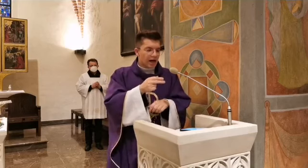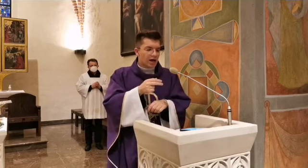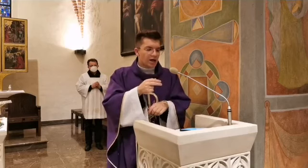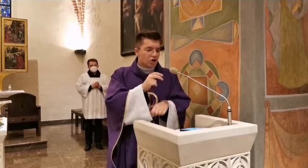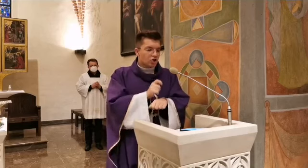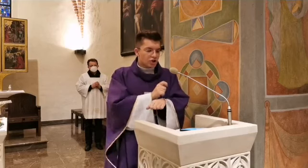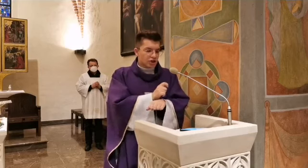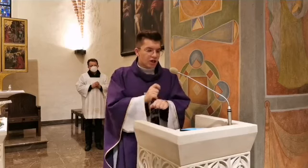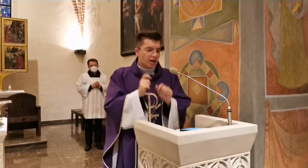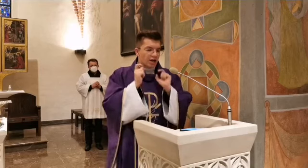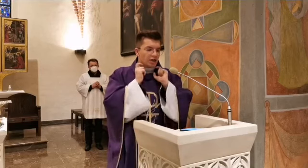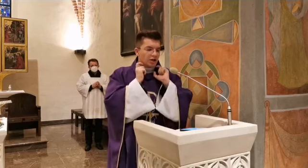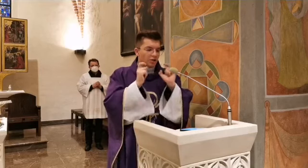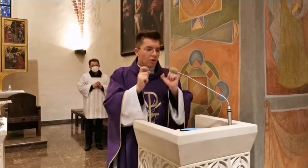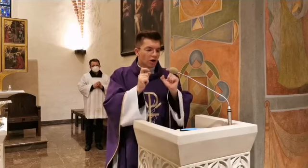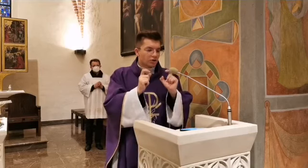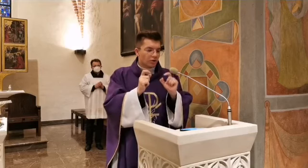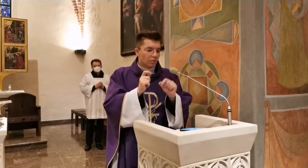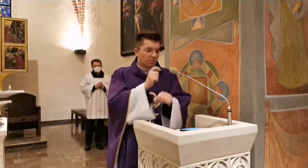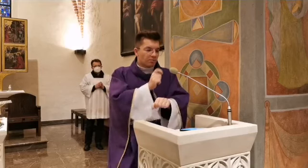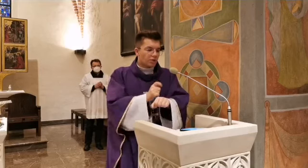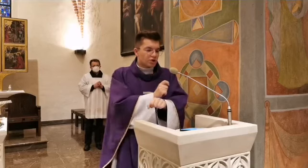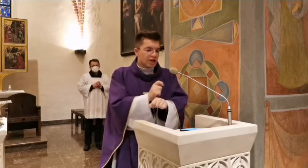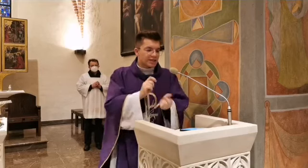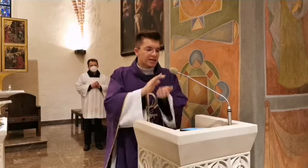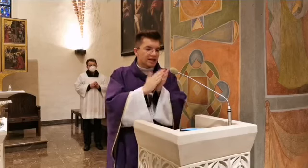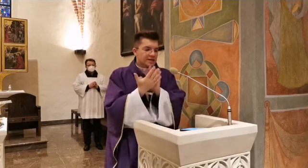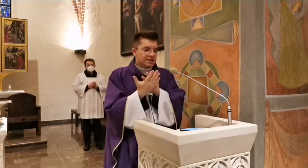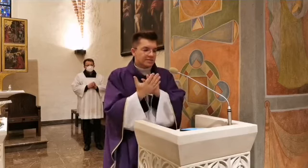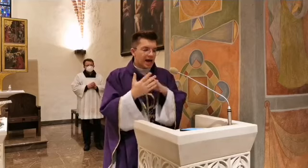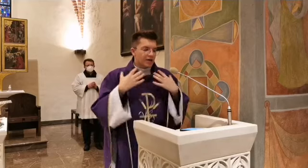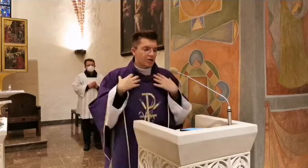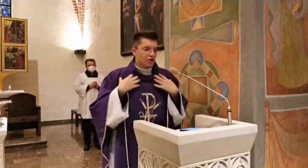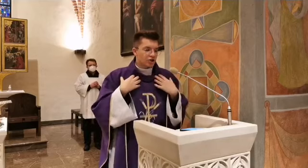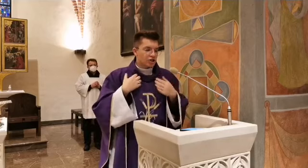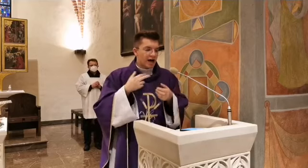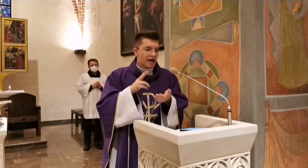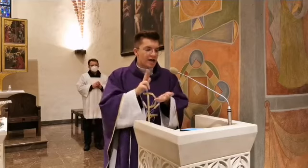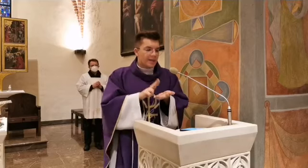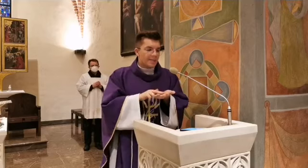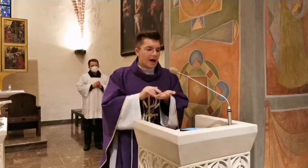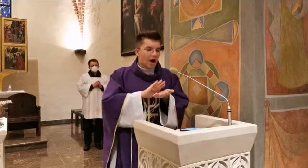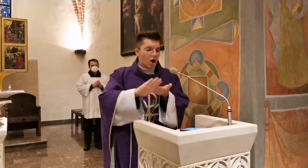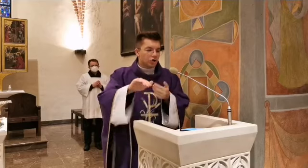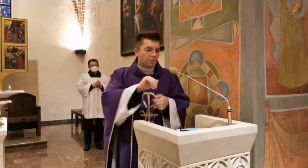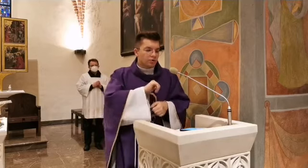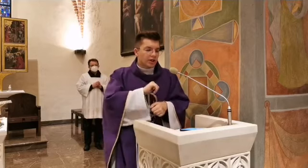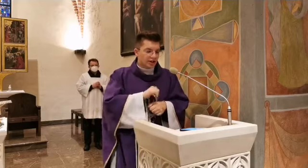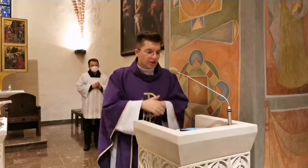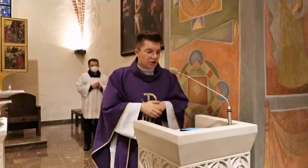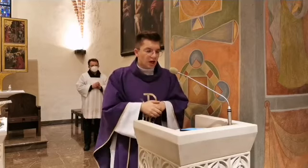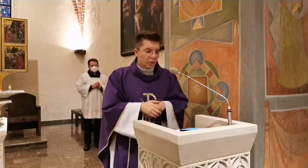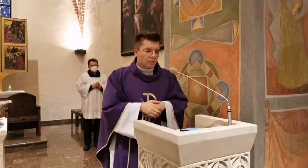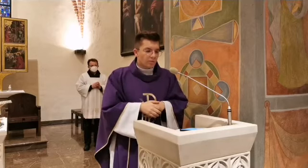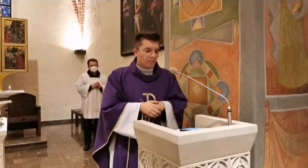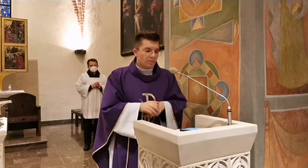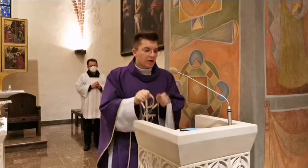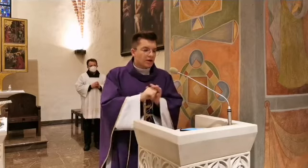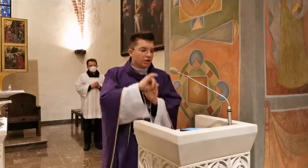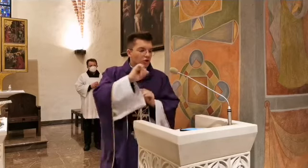Jan Chrzciciel i głosił chrzest zmiany życia na odpuszczenie